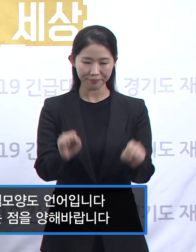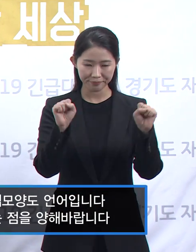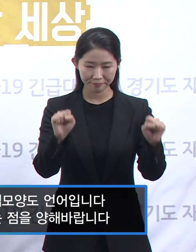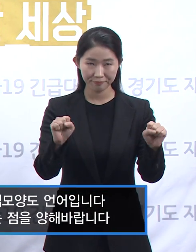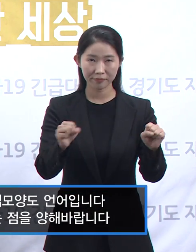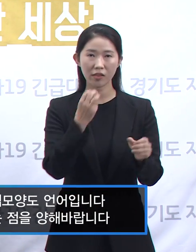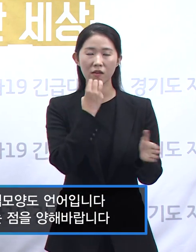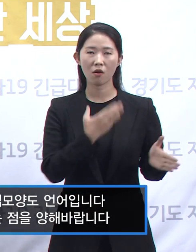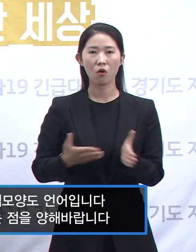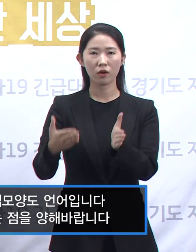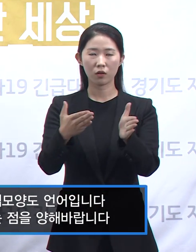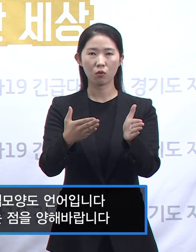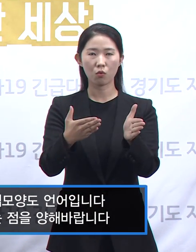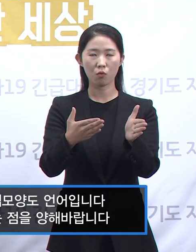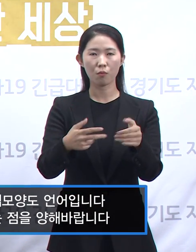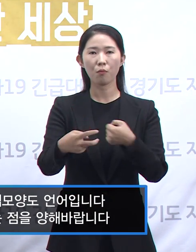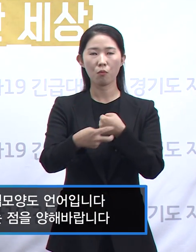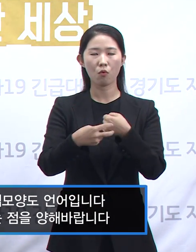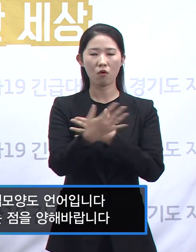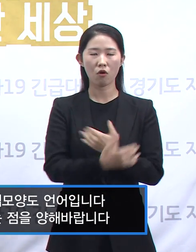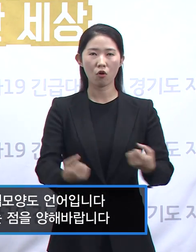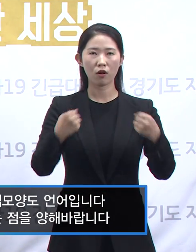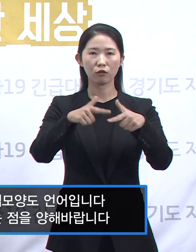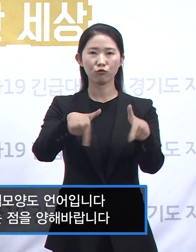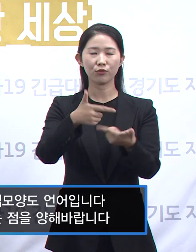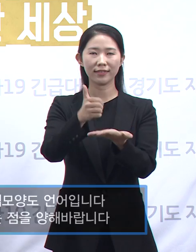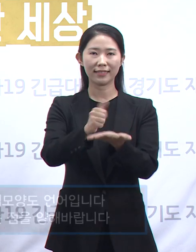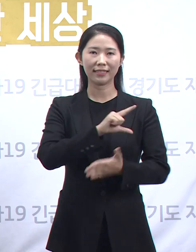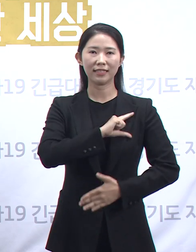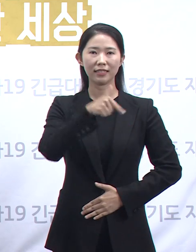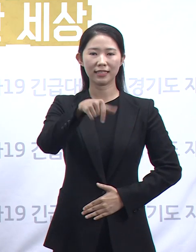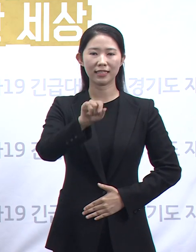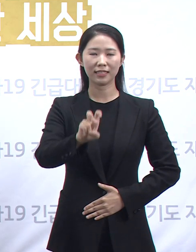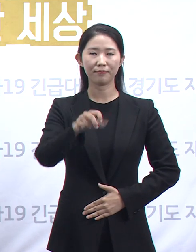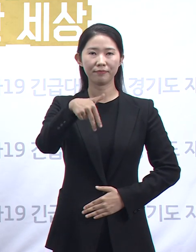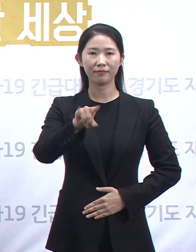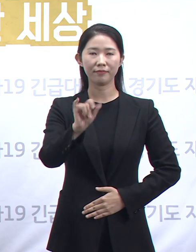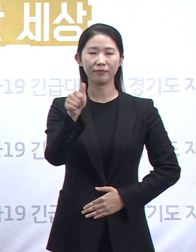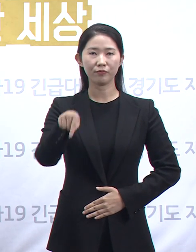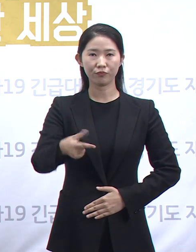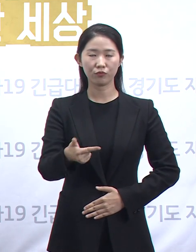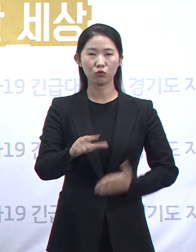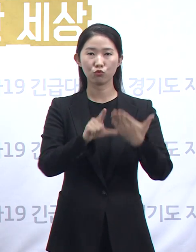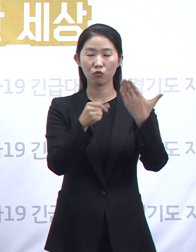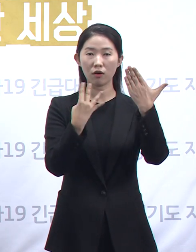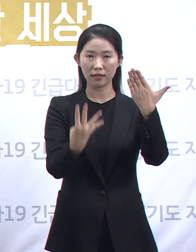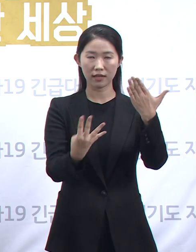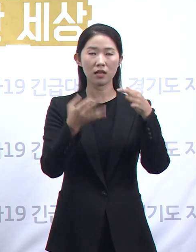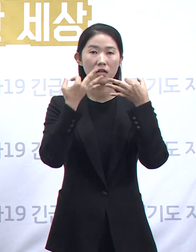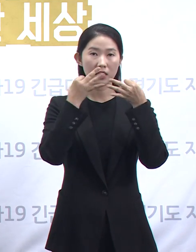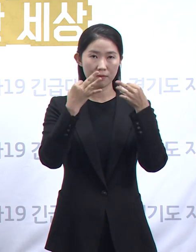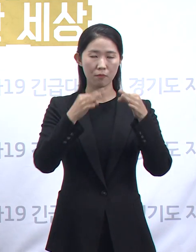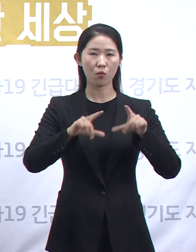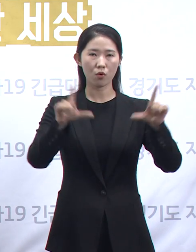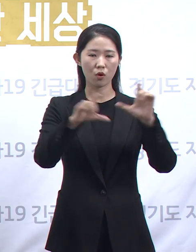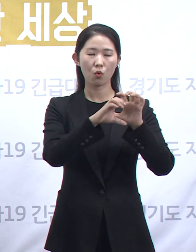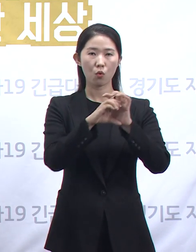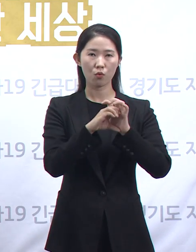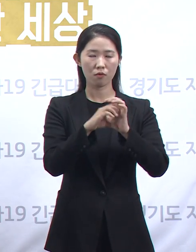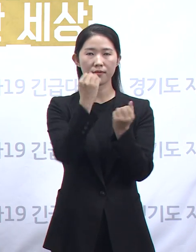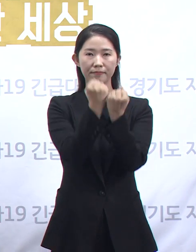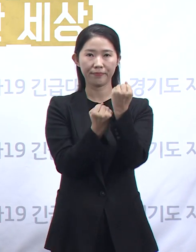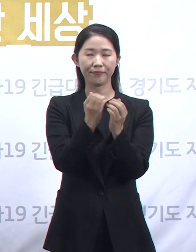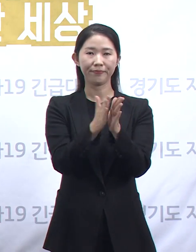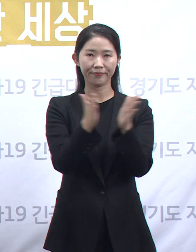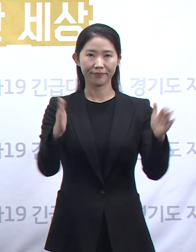안녕하십니까. 경기도 보건공공장 김재훈입니다. 9월 4일 금요일 경기도 코로나19 대응 관련 정례 브리핑을